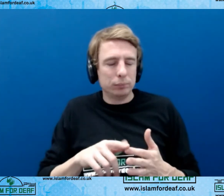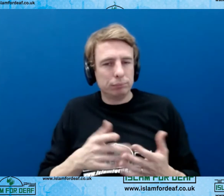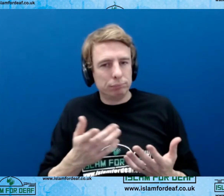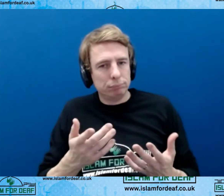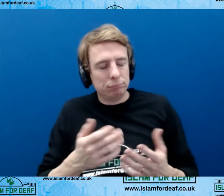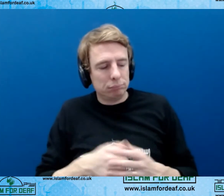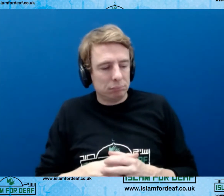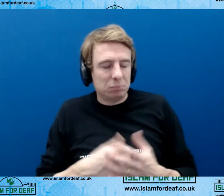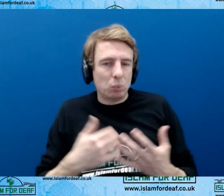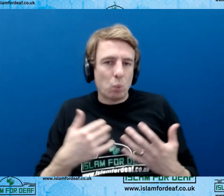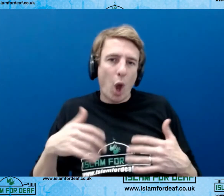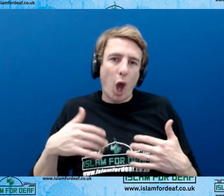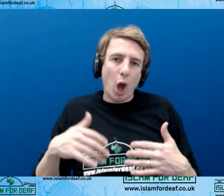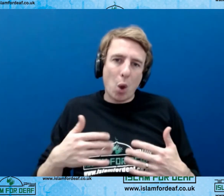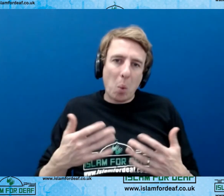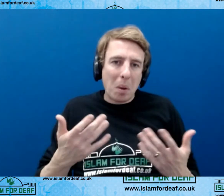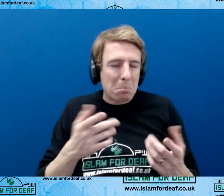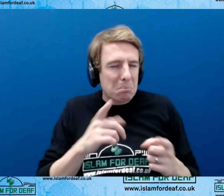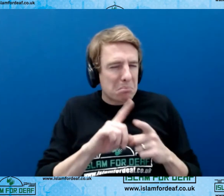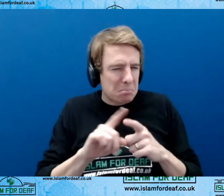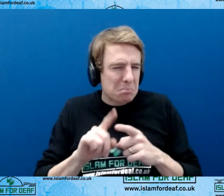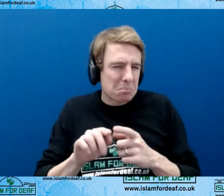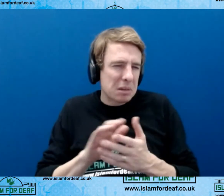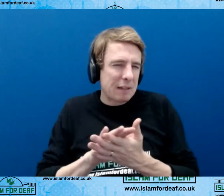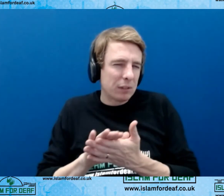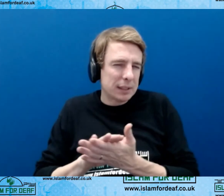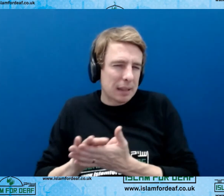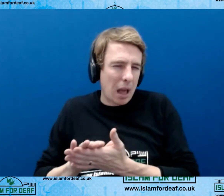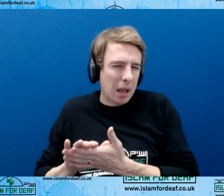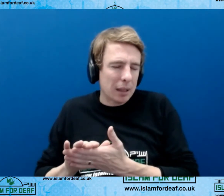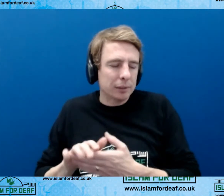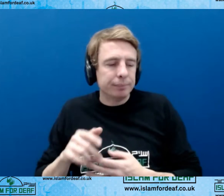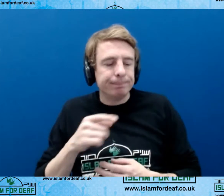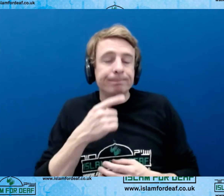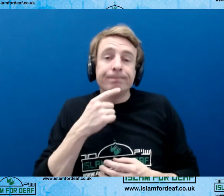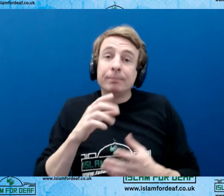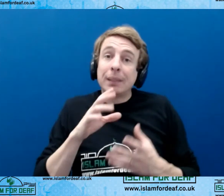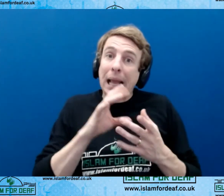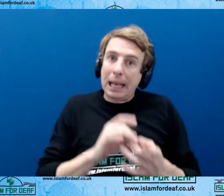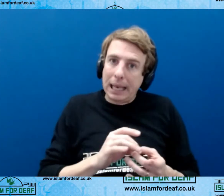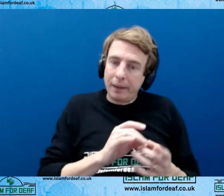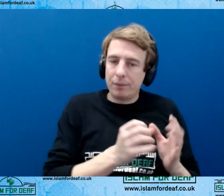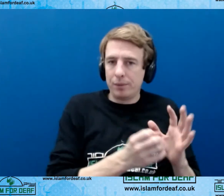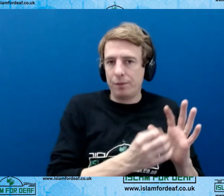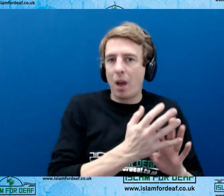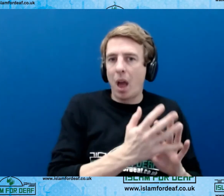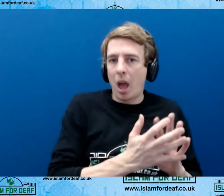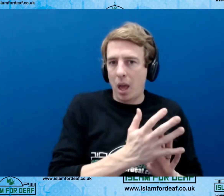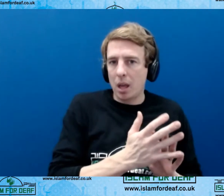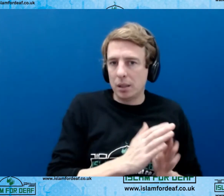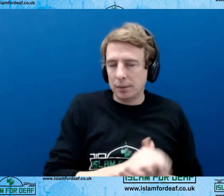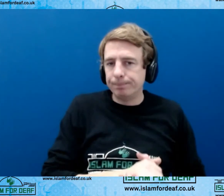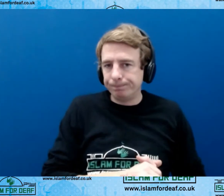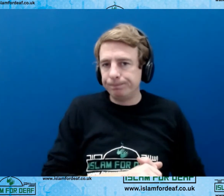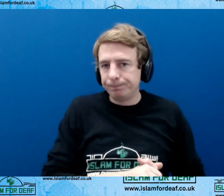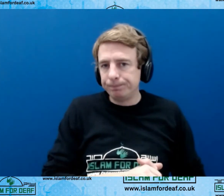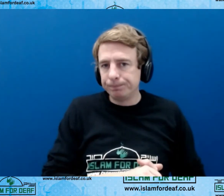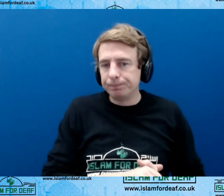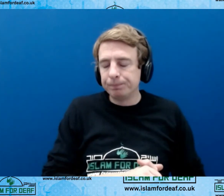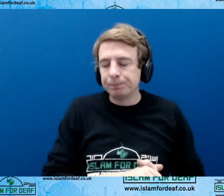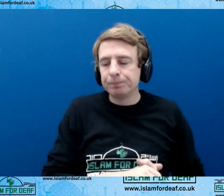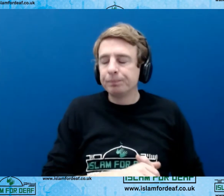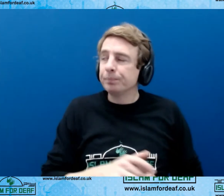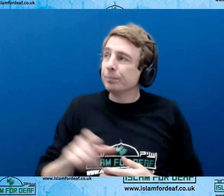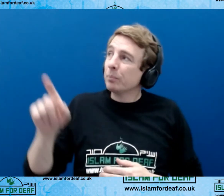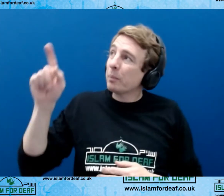وقتها بأن يعذبه في ذلك الوادي والعياذ بالله. Allah has promised to punish those who